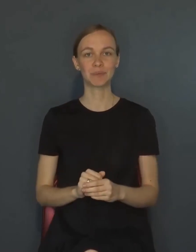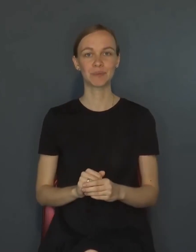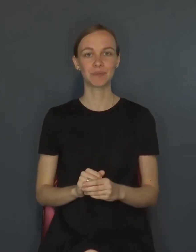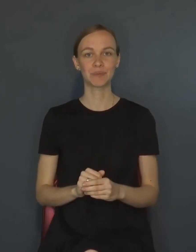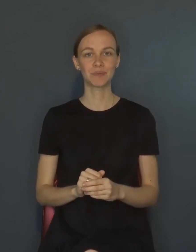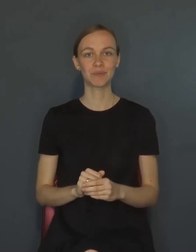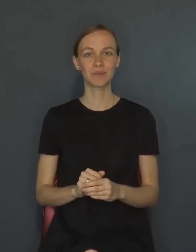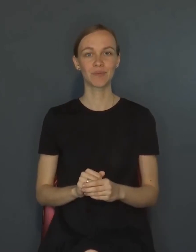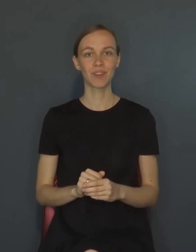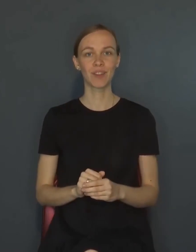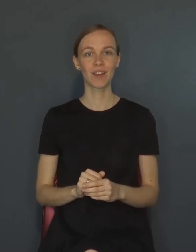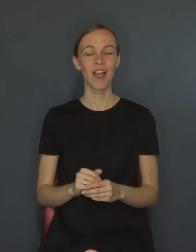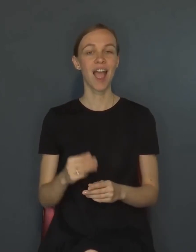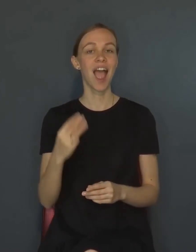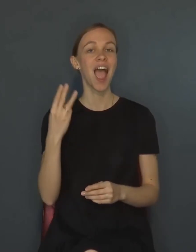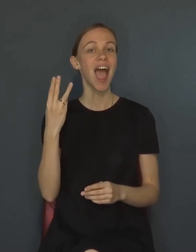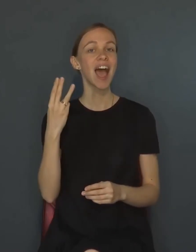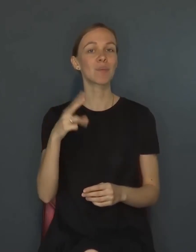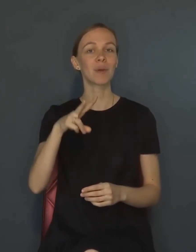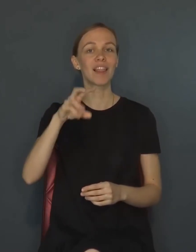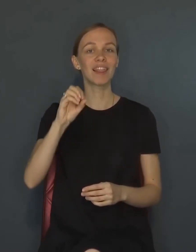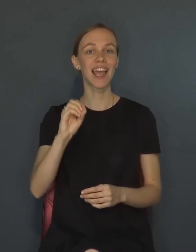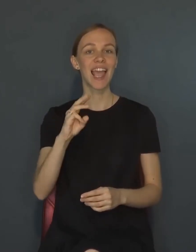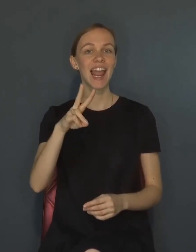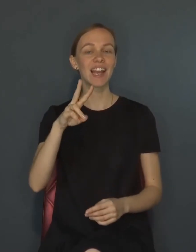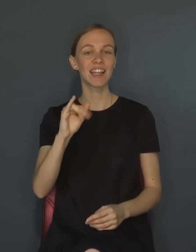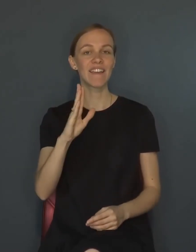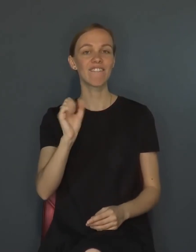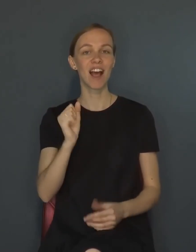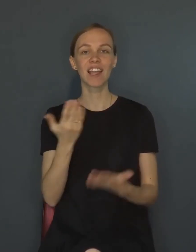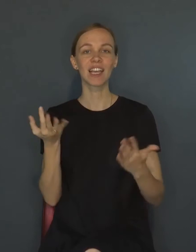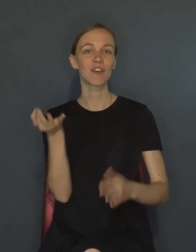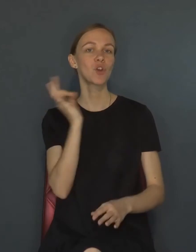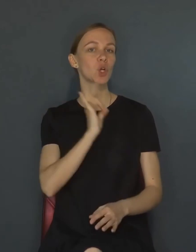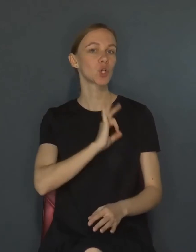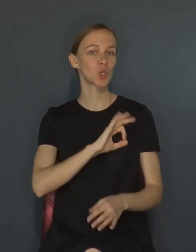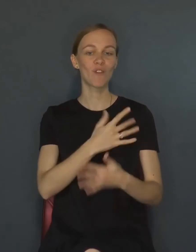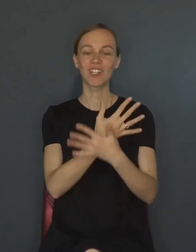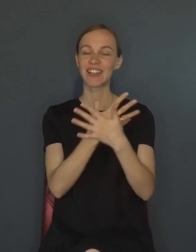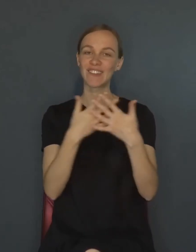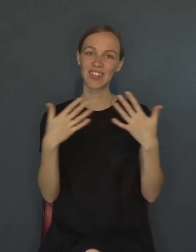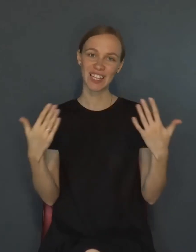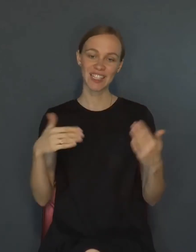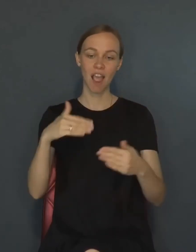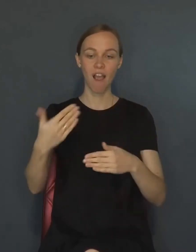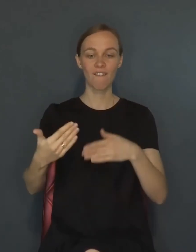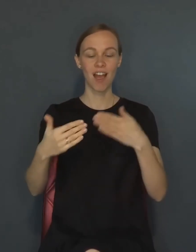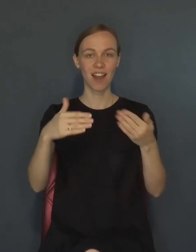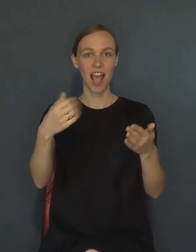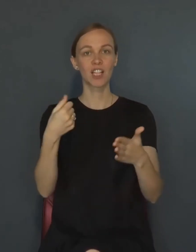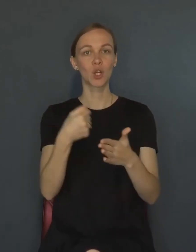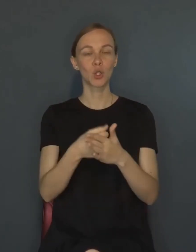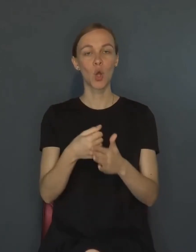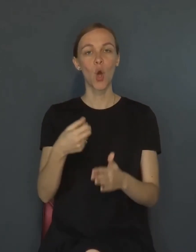Герб Леліва, який використовується в різних варіантах до 200